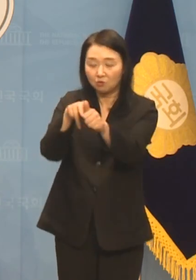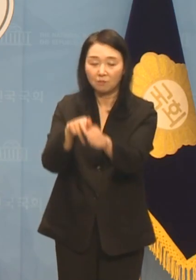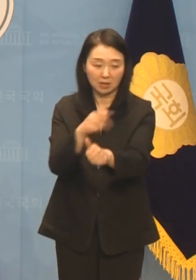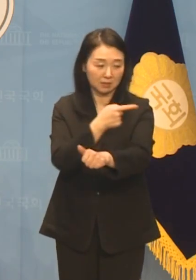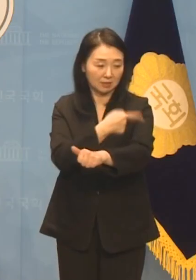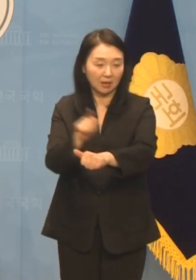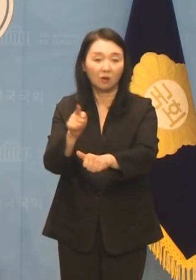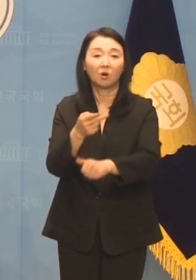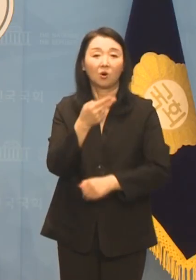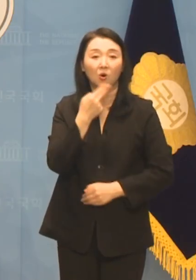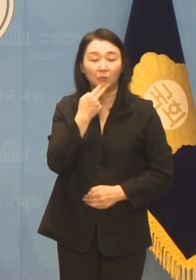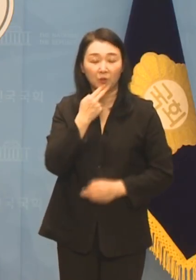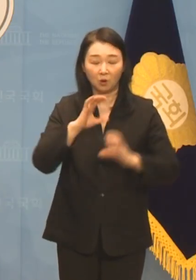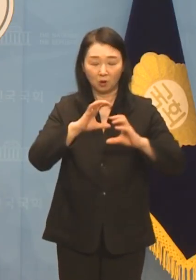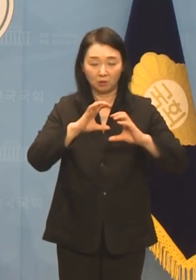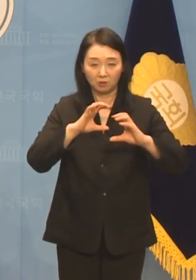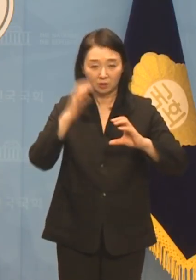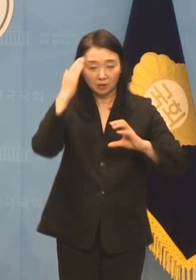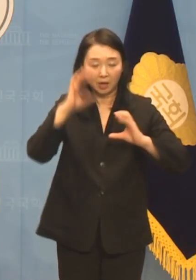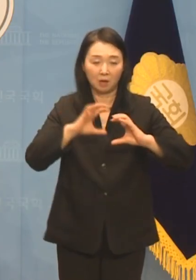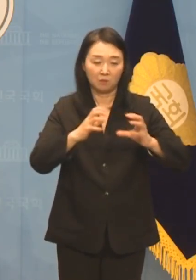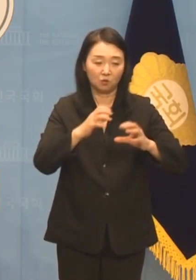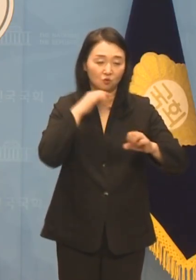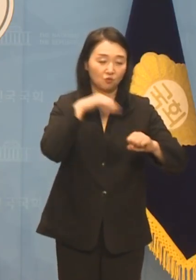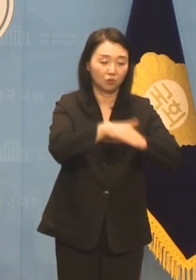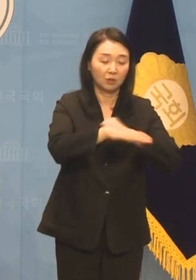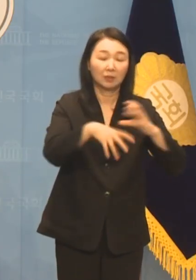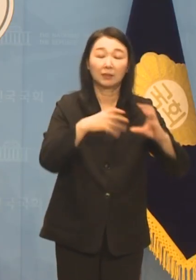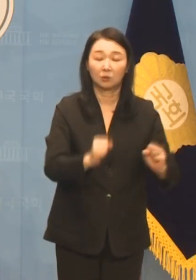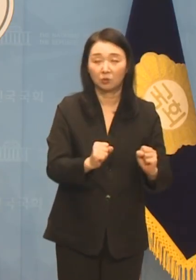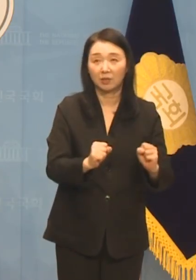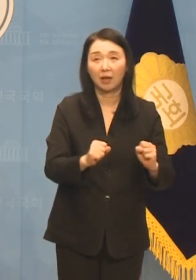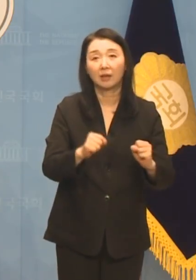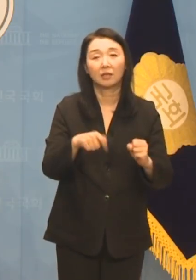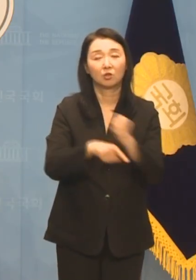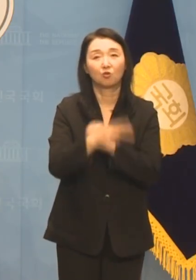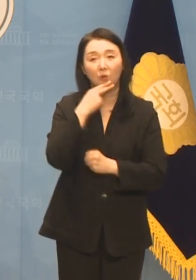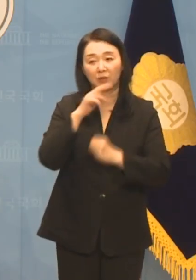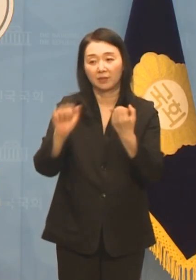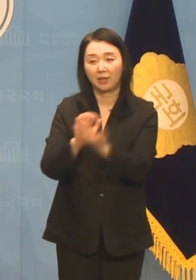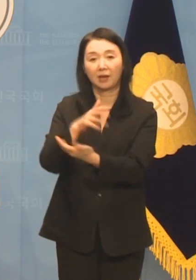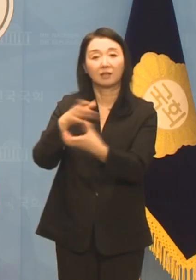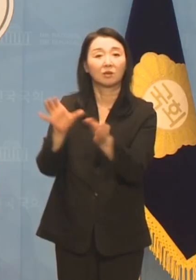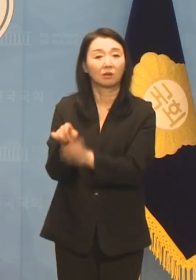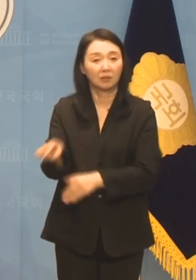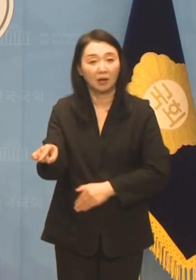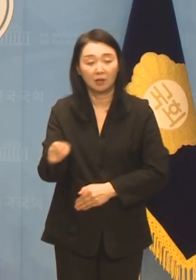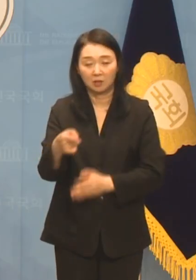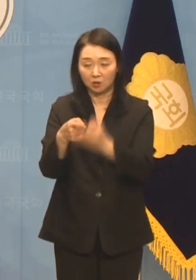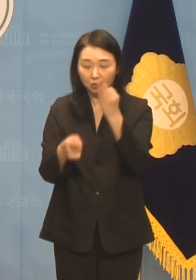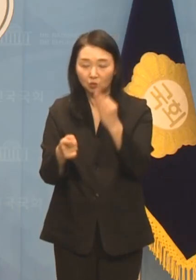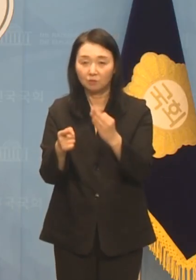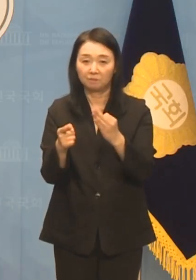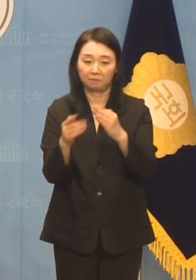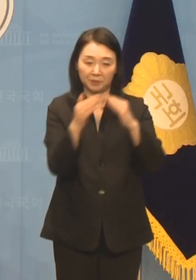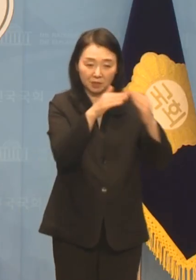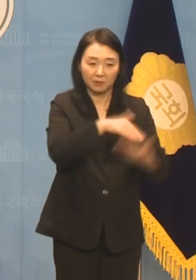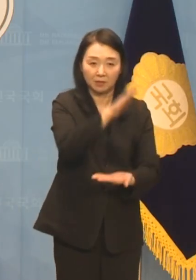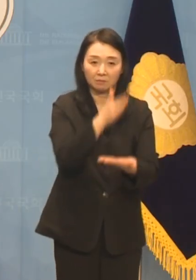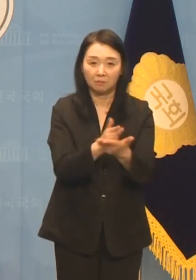자격도 민주공화국에 존재할 이유도 없는 내란 정당입니다. 윤석열은 사저로 갈 것이